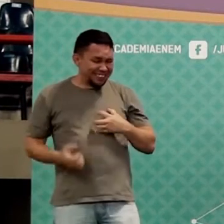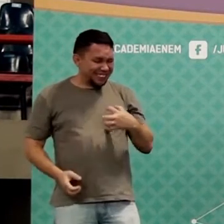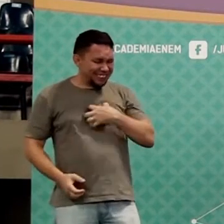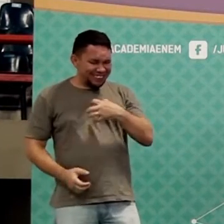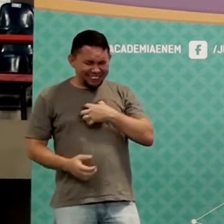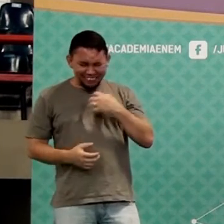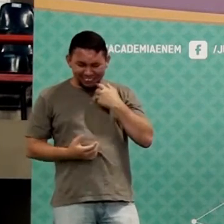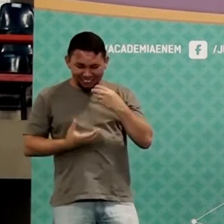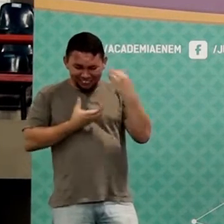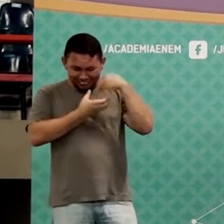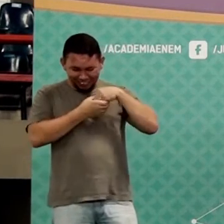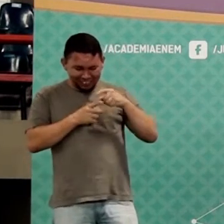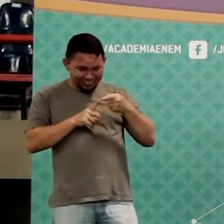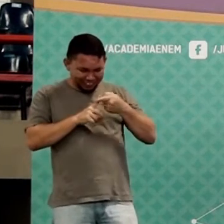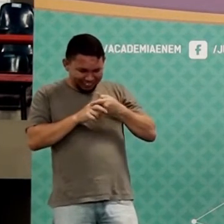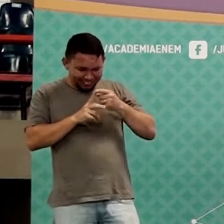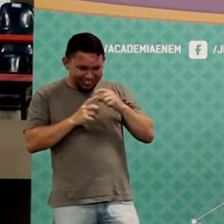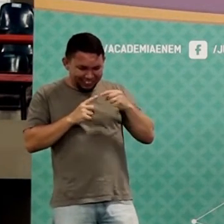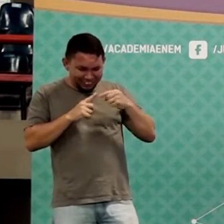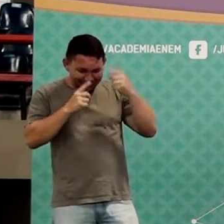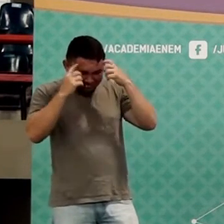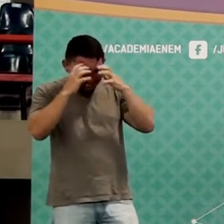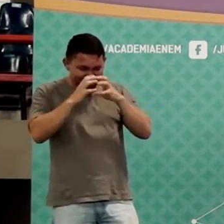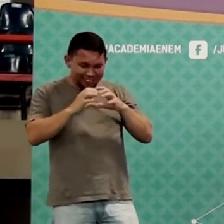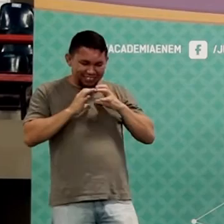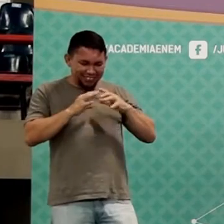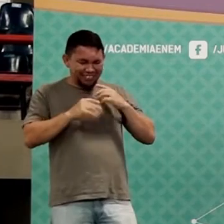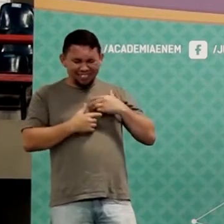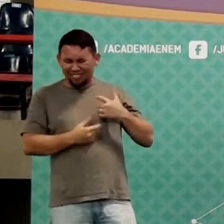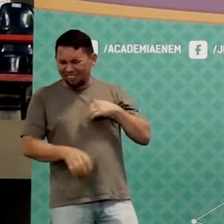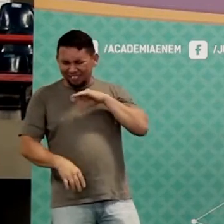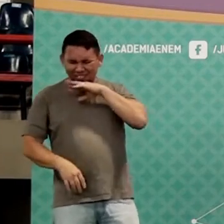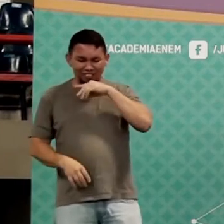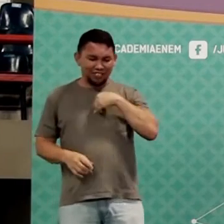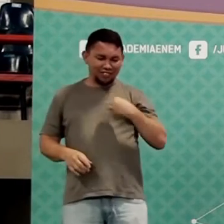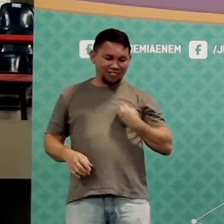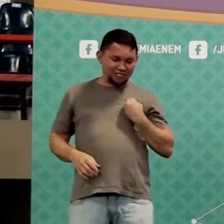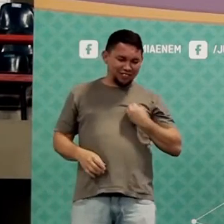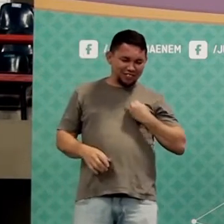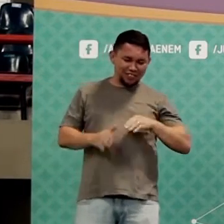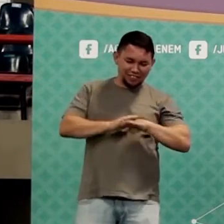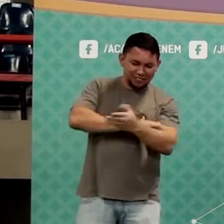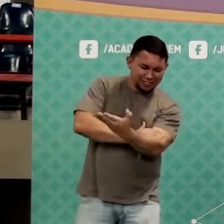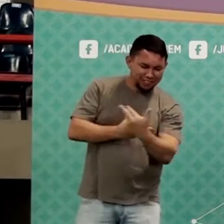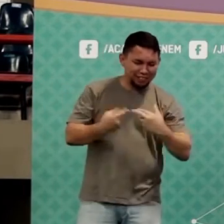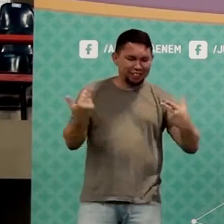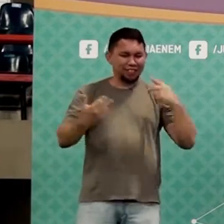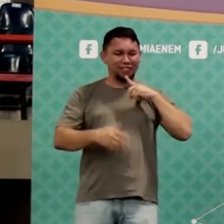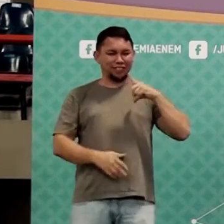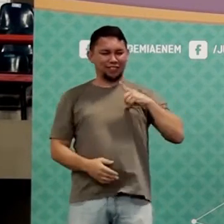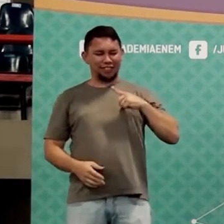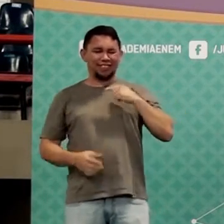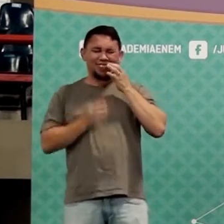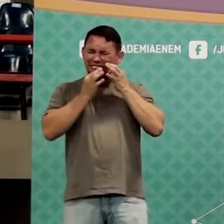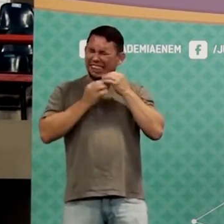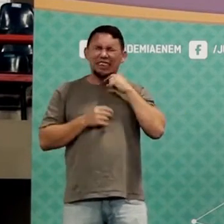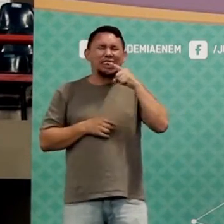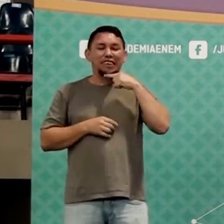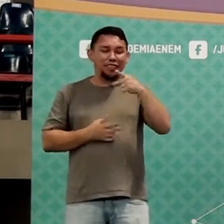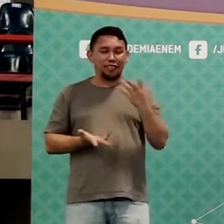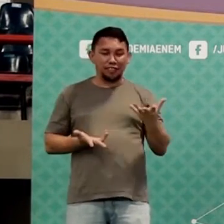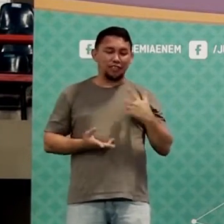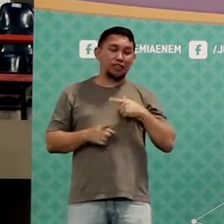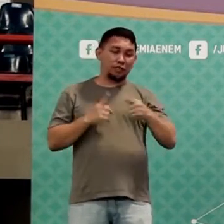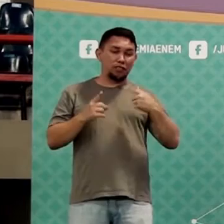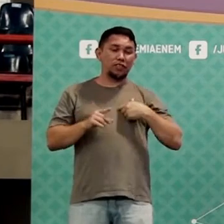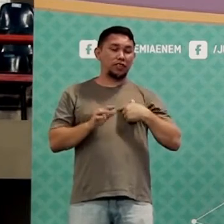ela vai para dentro do cerebelo e não sai. Tu puxas com a língua, tu pedes a um amigo para dar uma puxada e a bicha não sai. Mas é